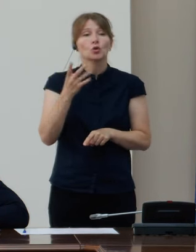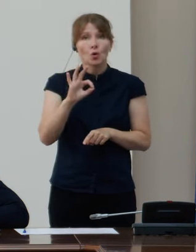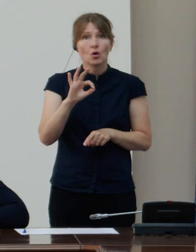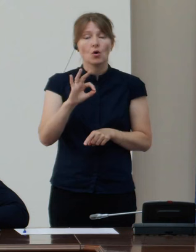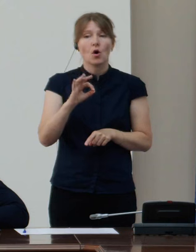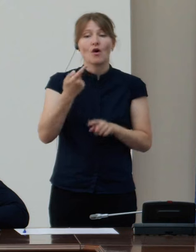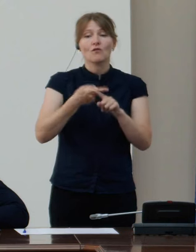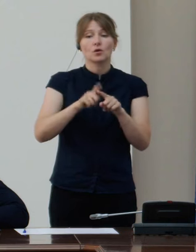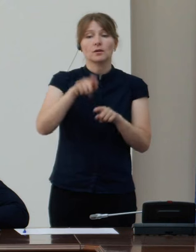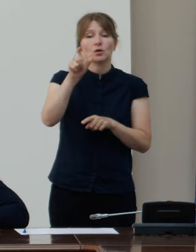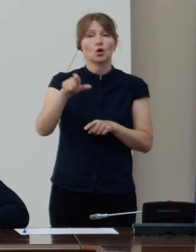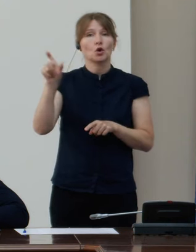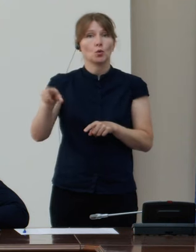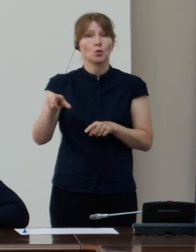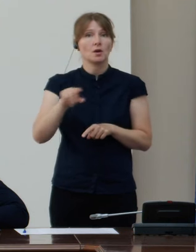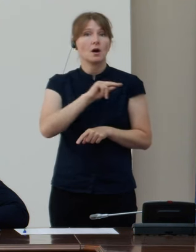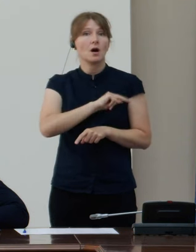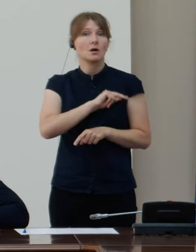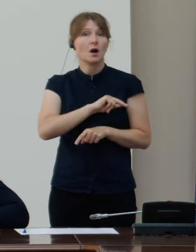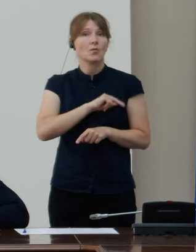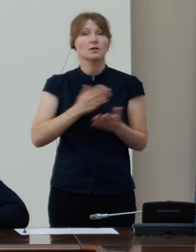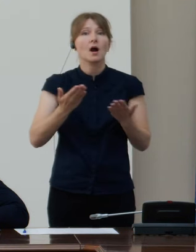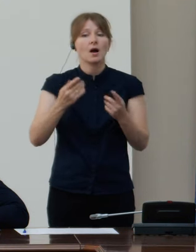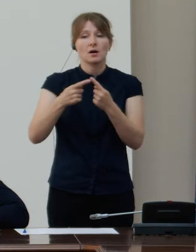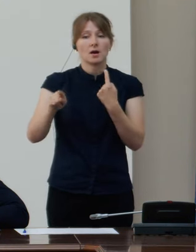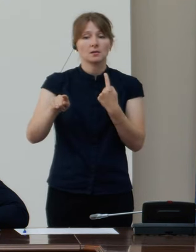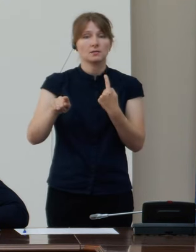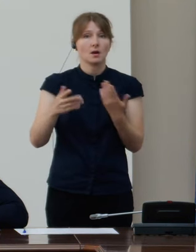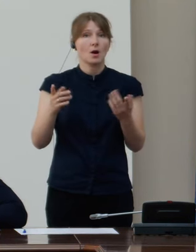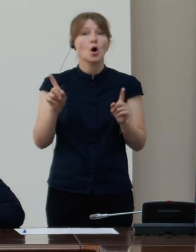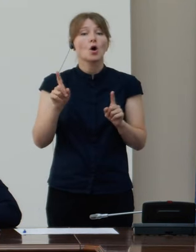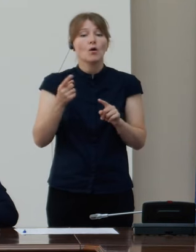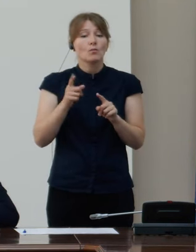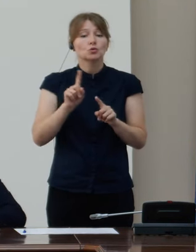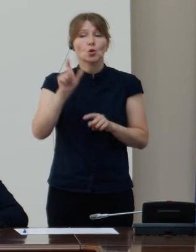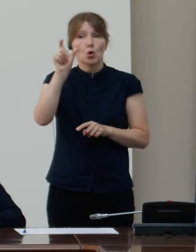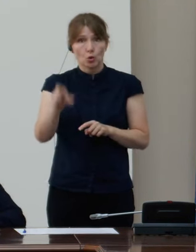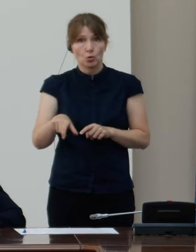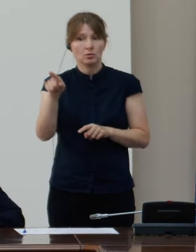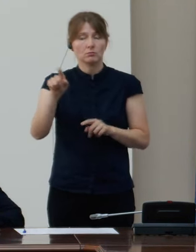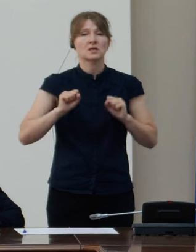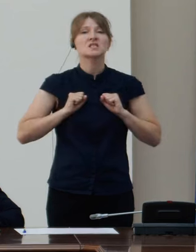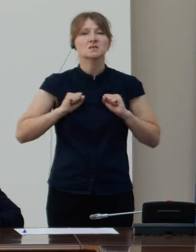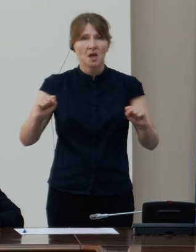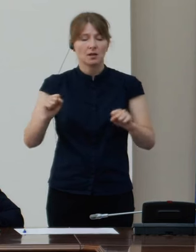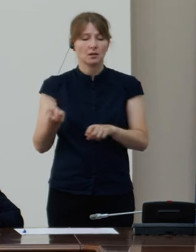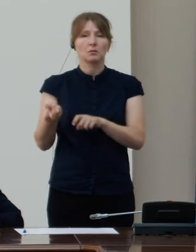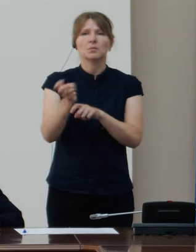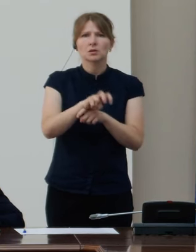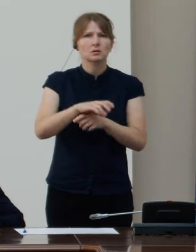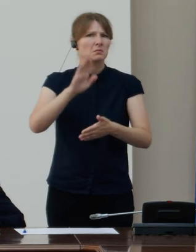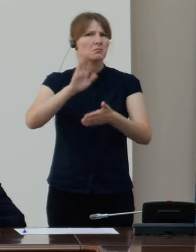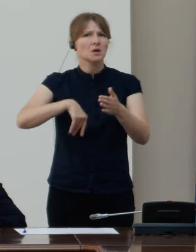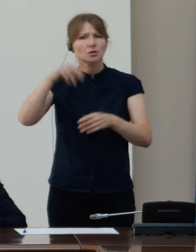acei asistenți sociali care au venit pentru prima dată în sistem, care trebuie percepuți ca niște eroi, au venit fără